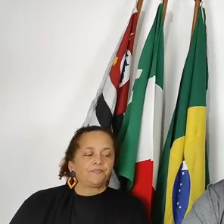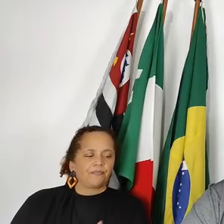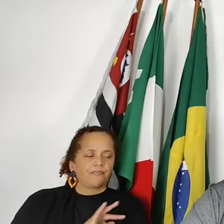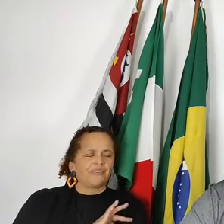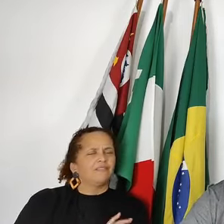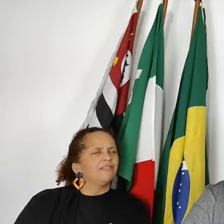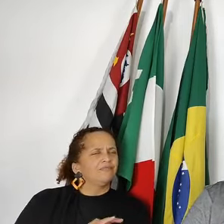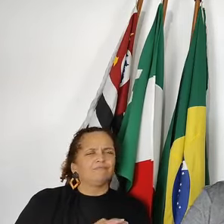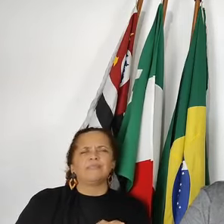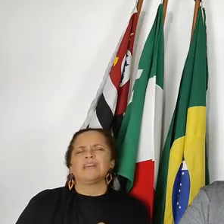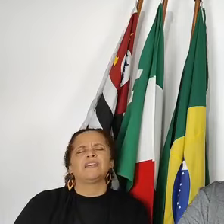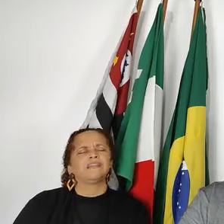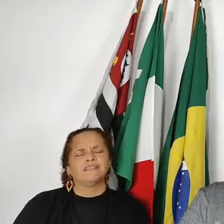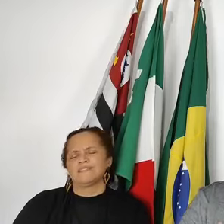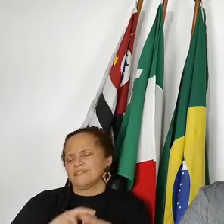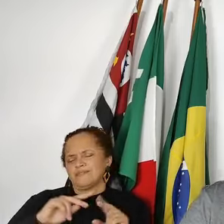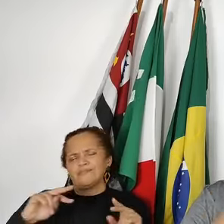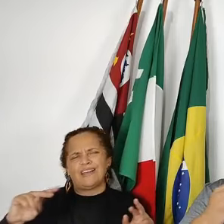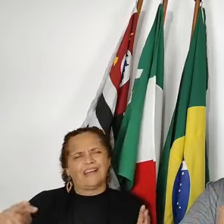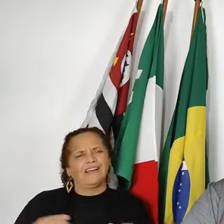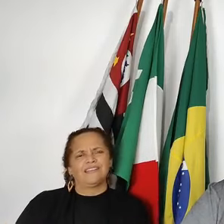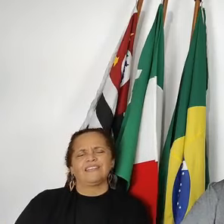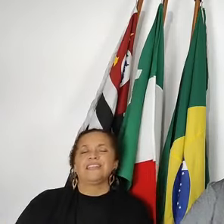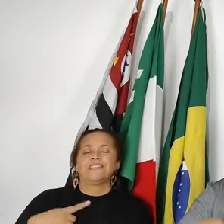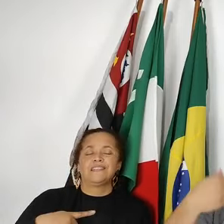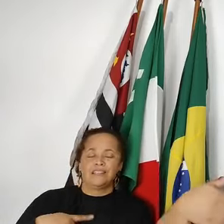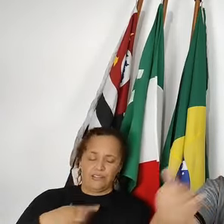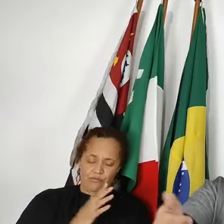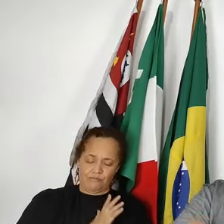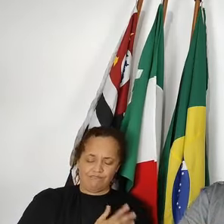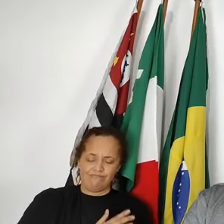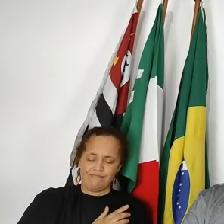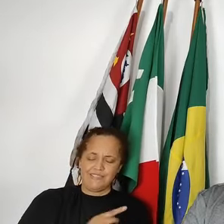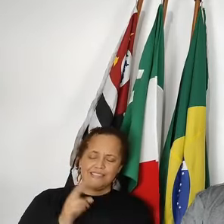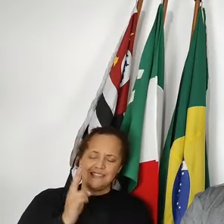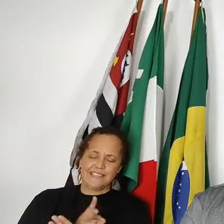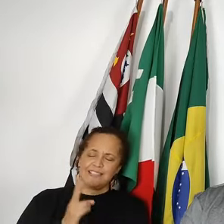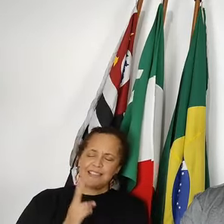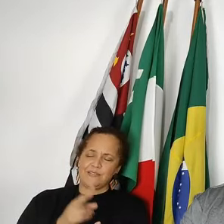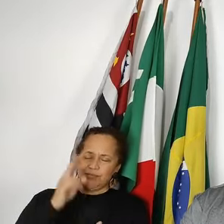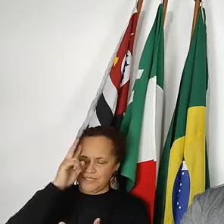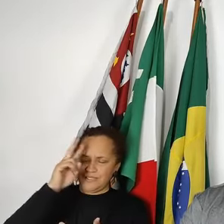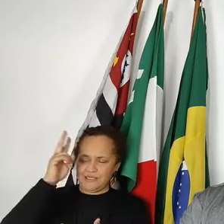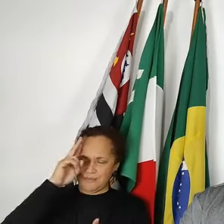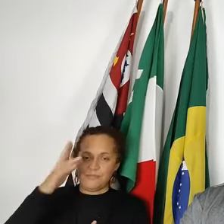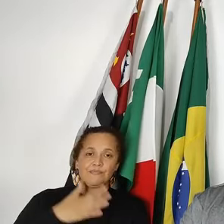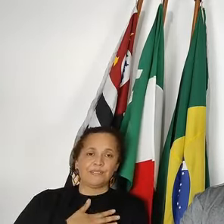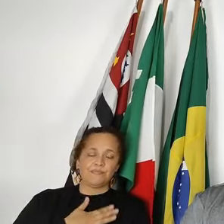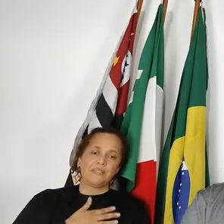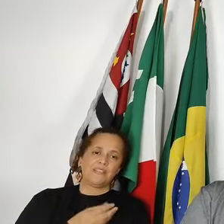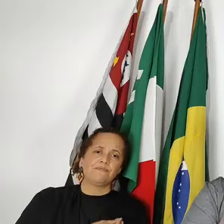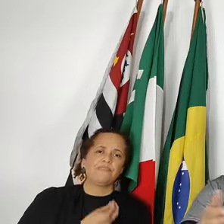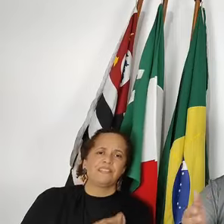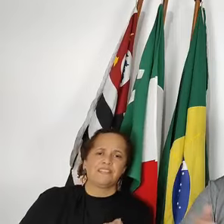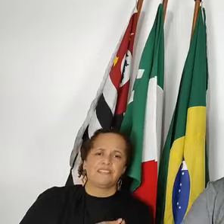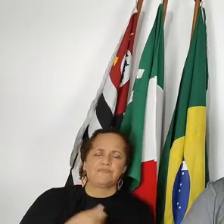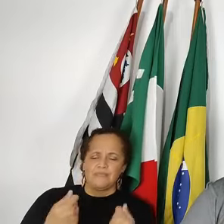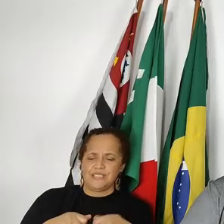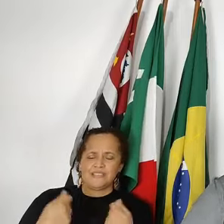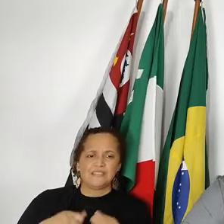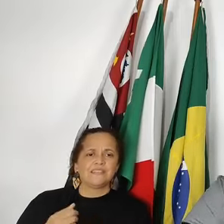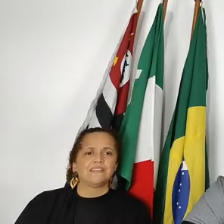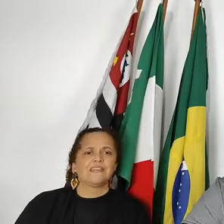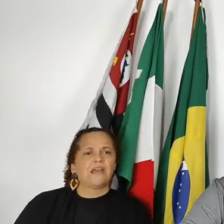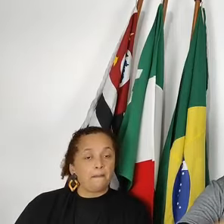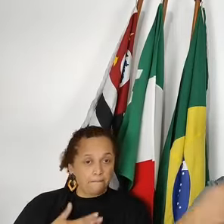são passagens que eu tenho no meu coração, tenho trazido na minha vida, tenho meditado sempre que preciso, né? A ponto da minha